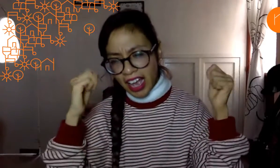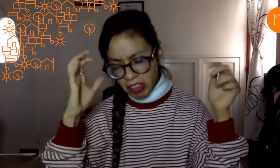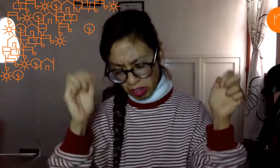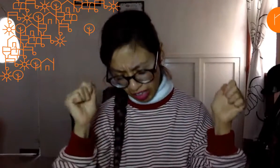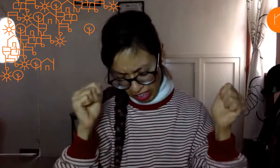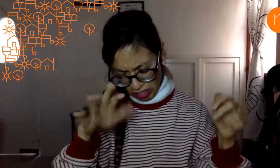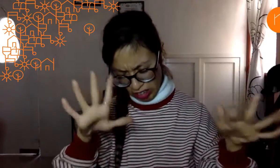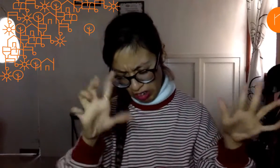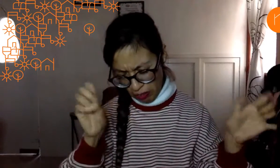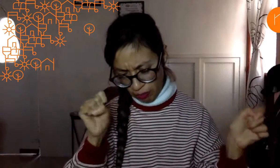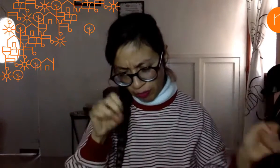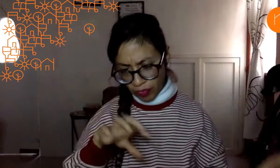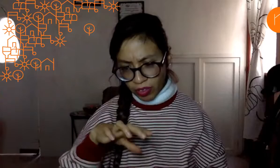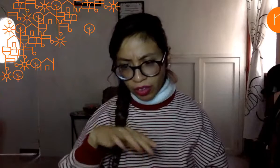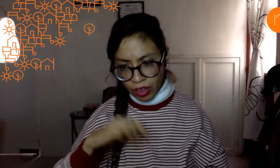Hecho esto,